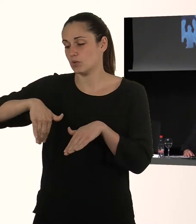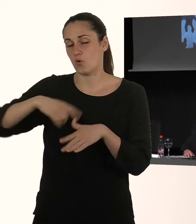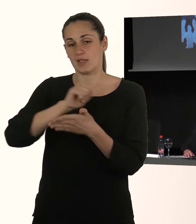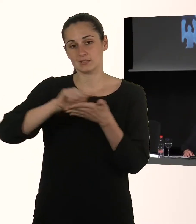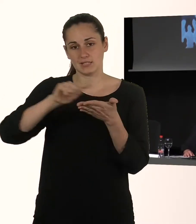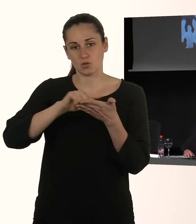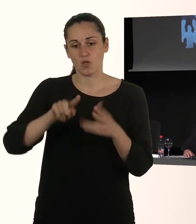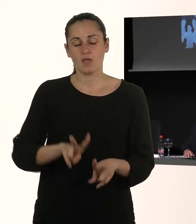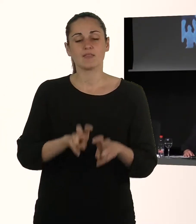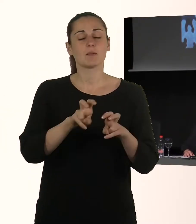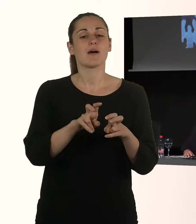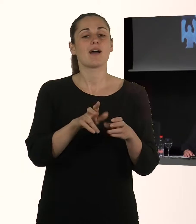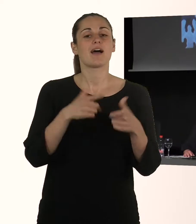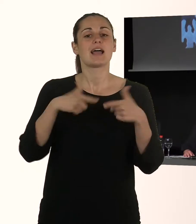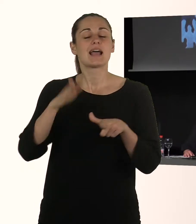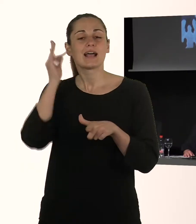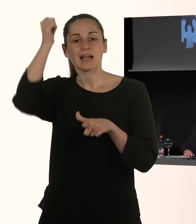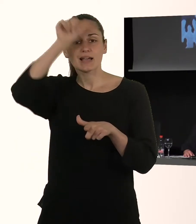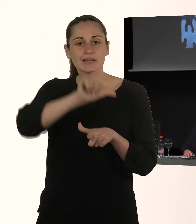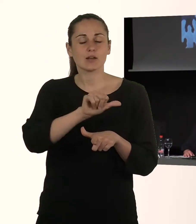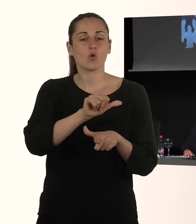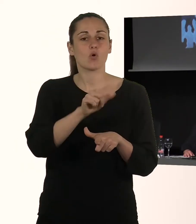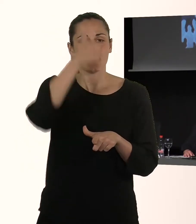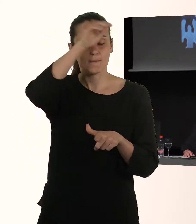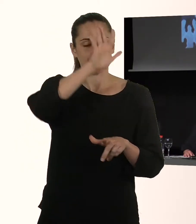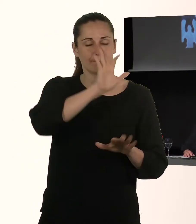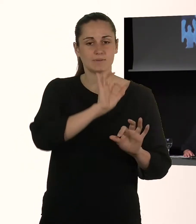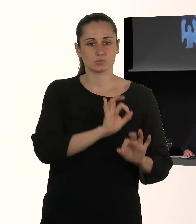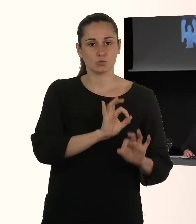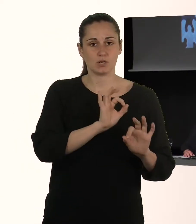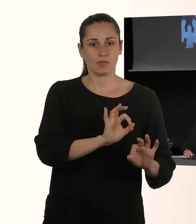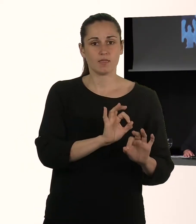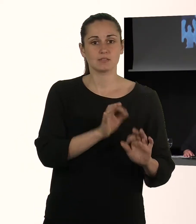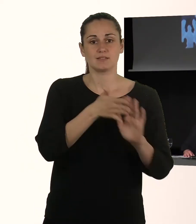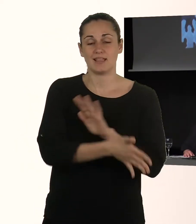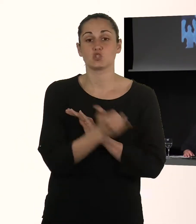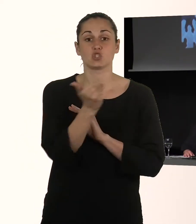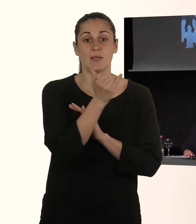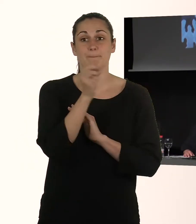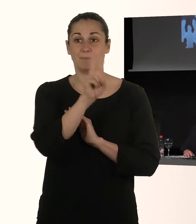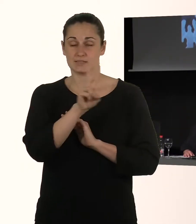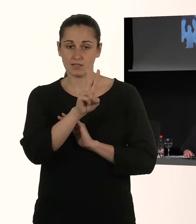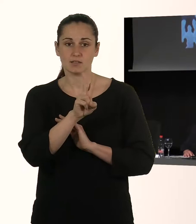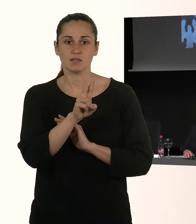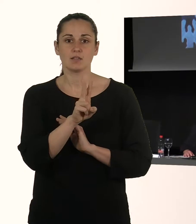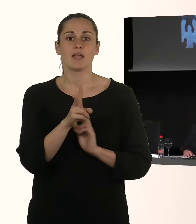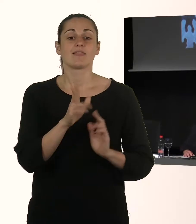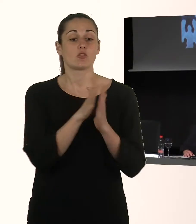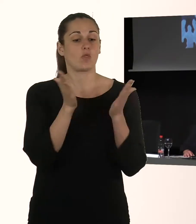de género y masculinidades, las miradas críticas de Josep Vicent Marqués, dentro del libro Todos los colores, de Josep Vicent Marqués, del